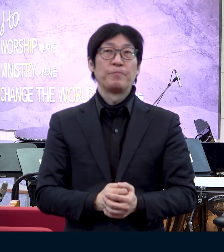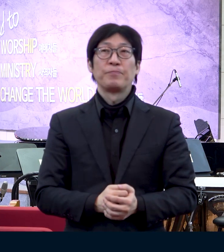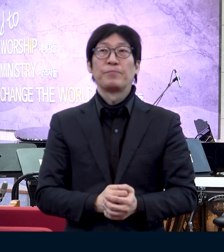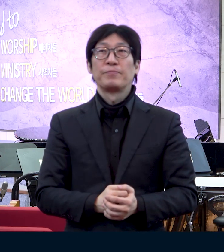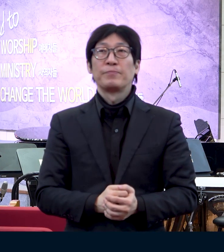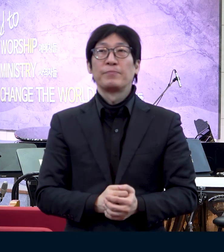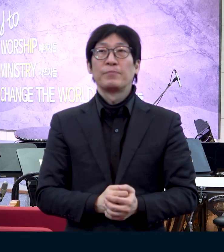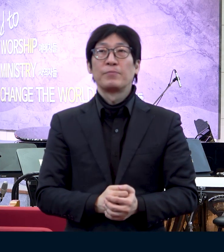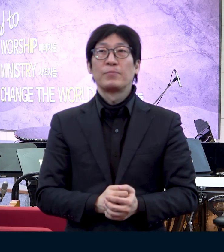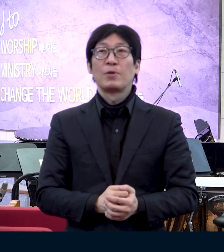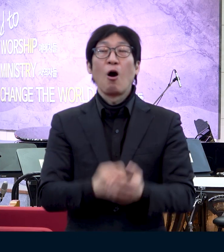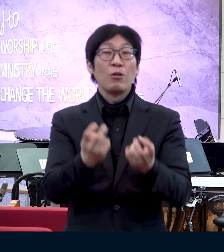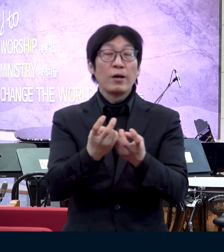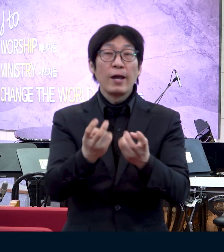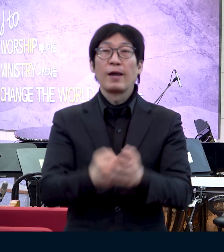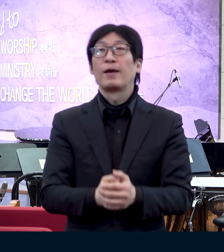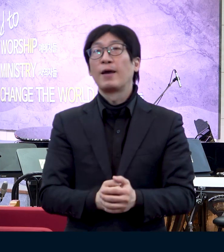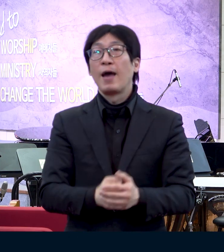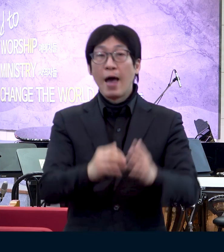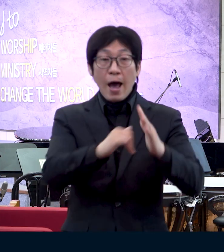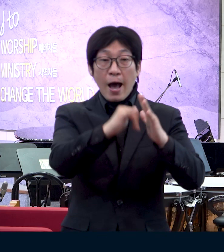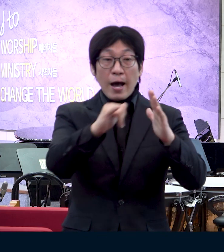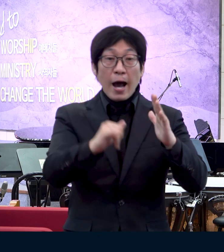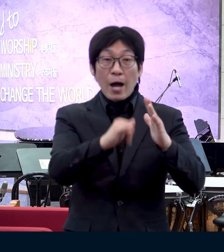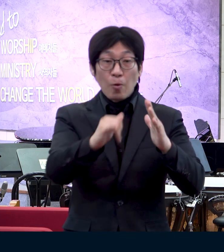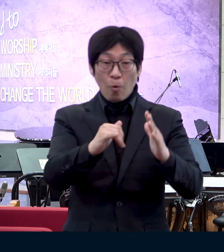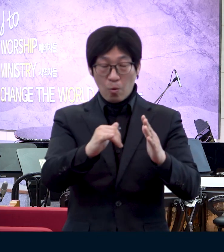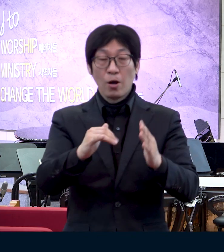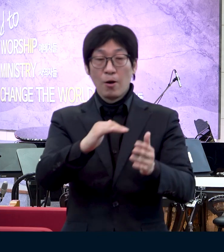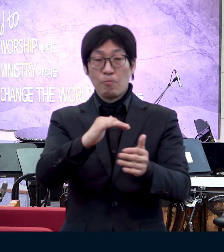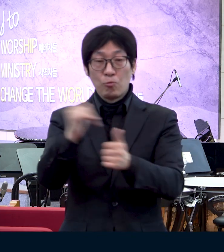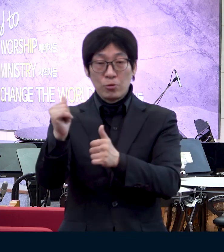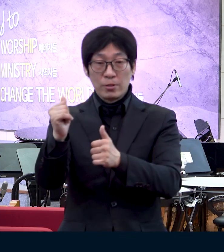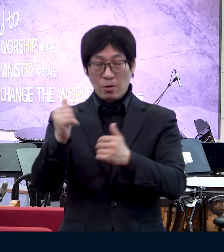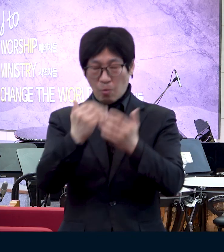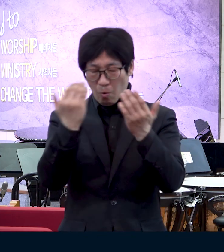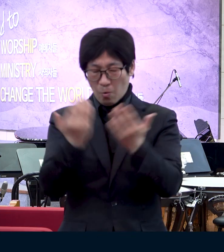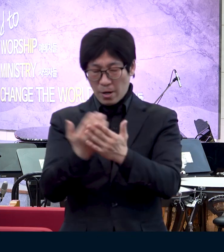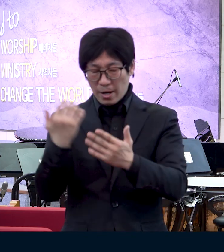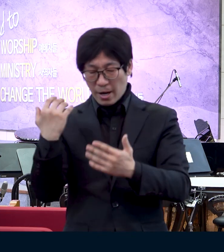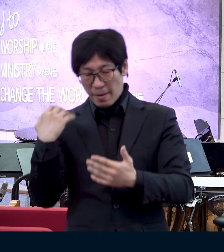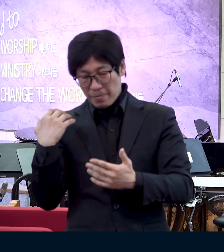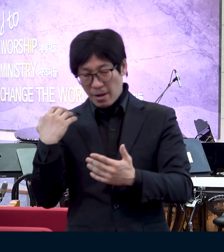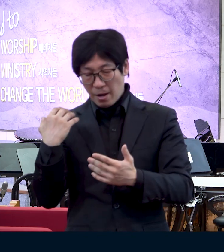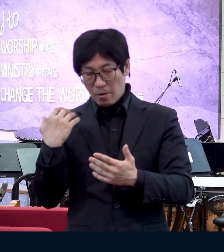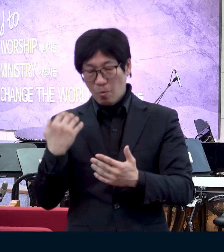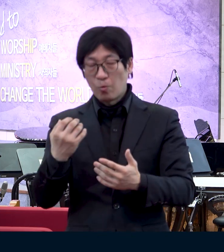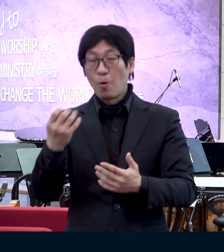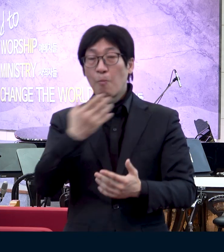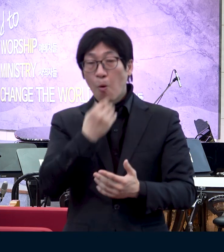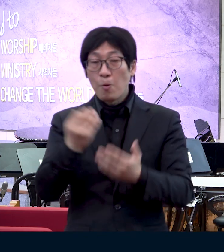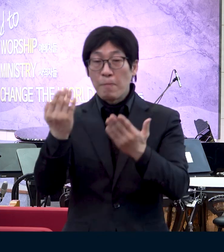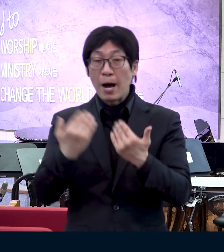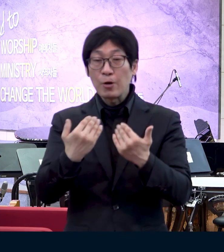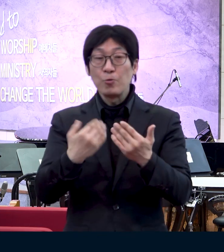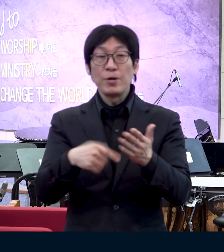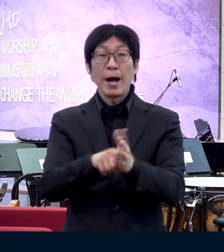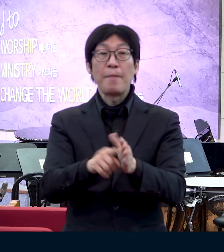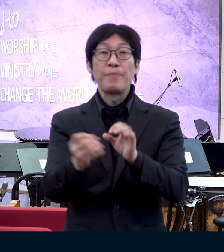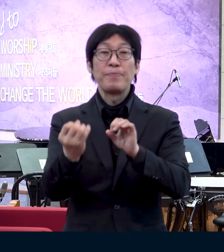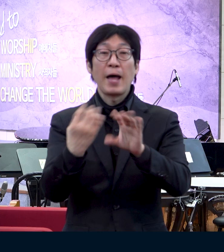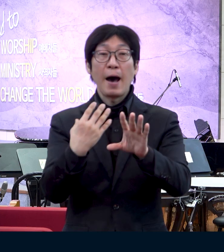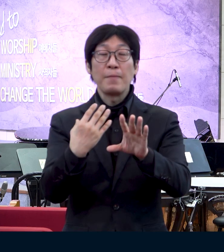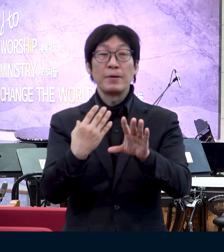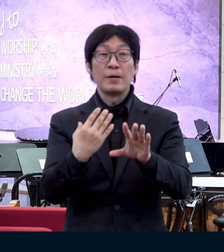있거든요. 우리가 어떻게 이 가족이라는 이 부르심을 온전히 감당하는 축복을 받을 것인가, 그 답을